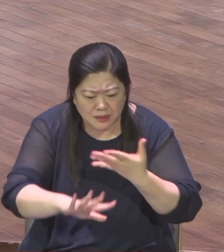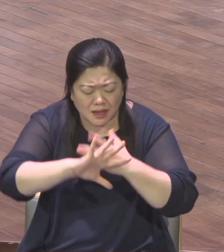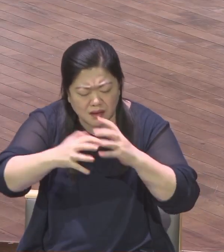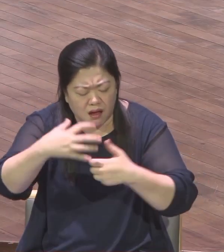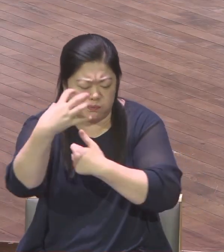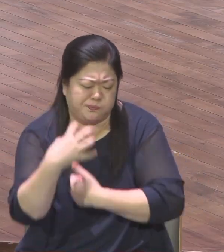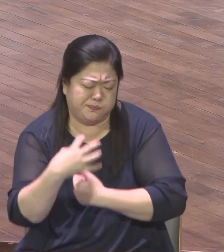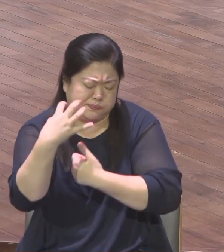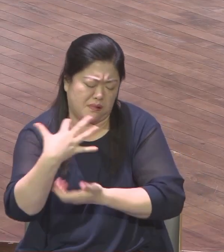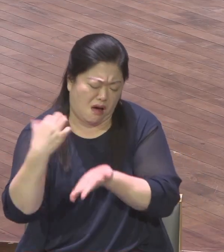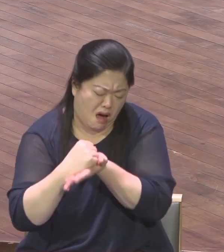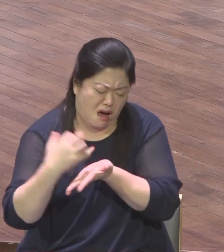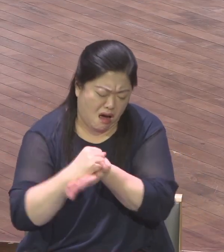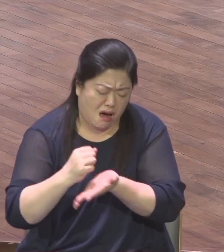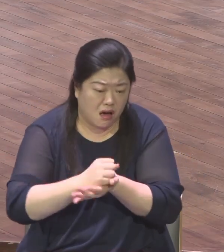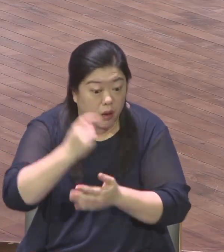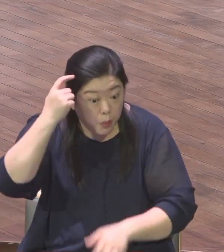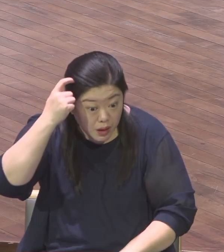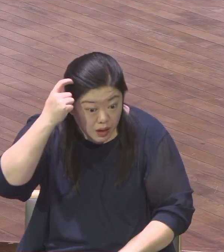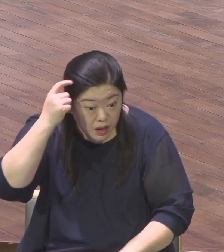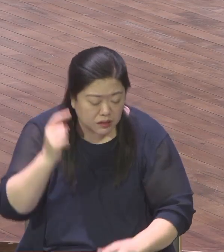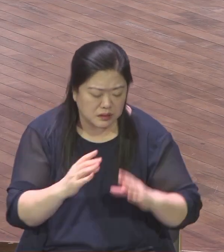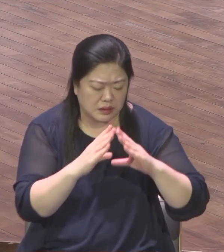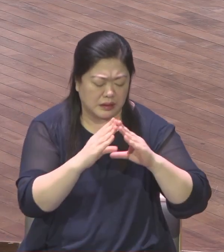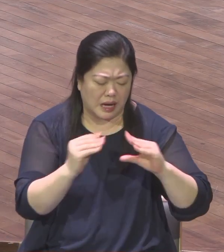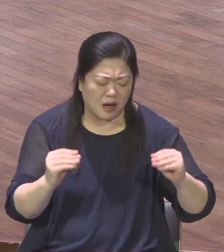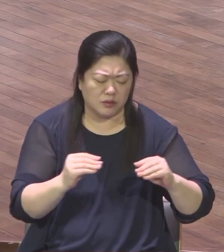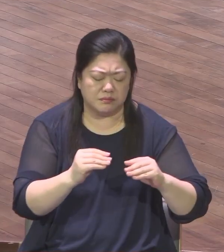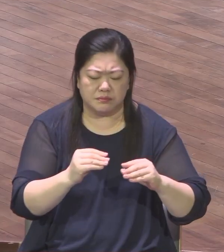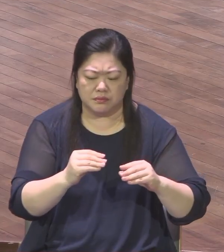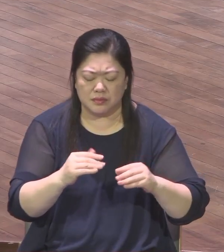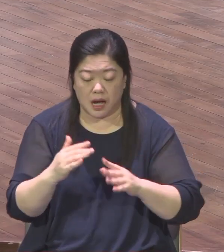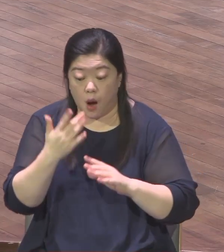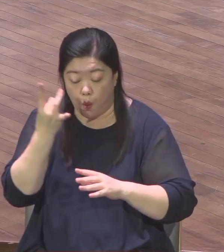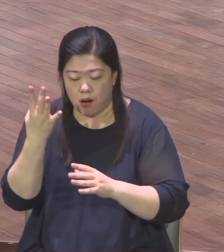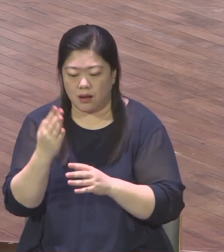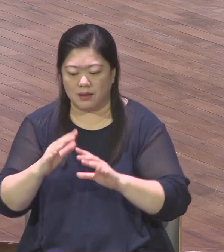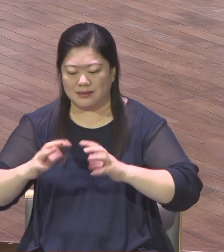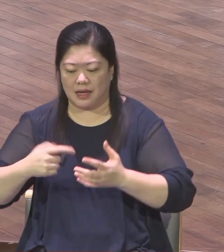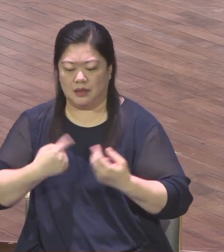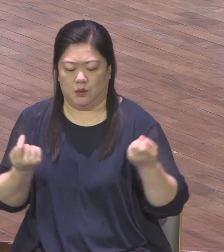하나님의 말씀을 올바로 붙잡지 못했어.